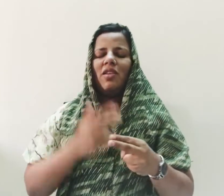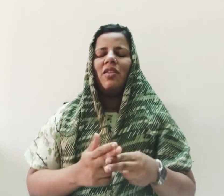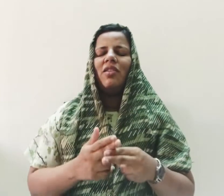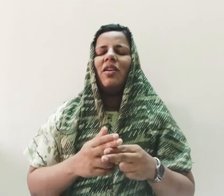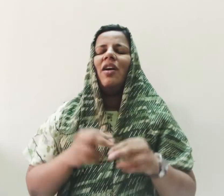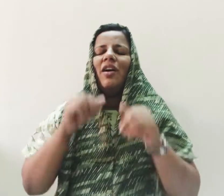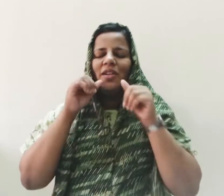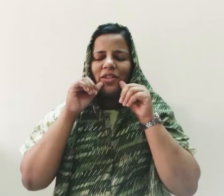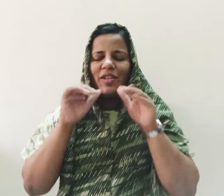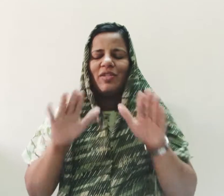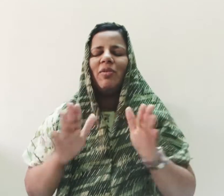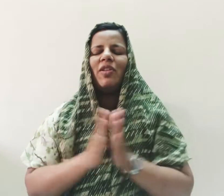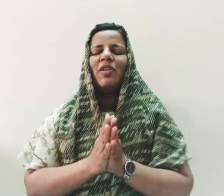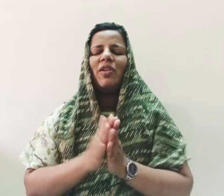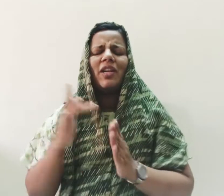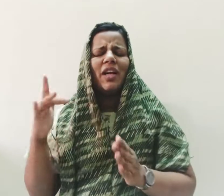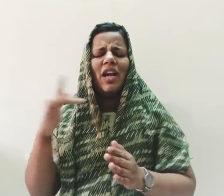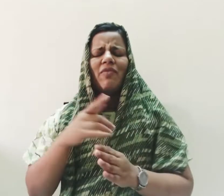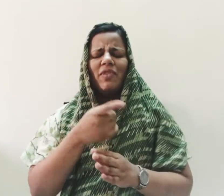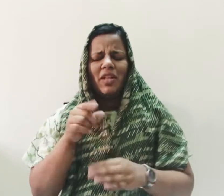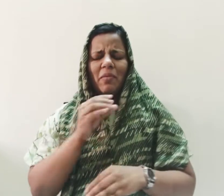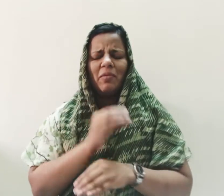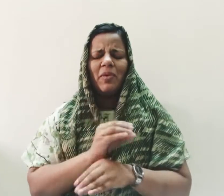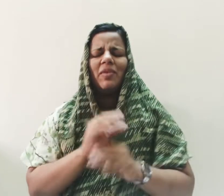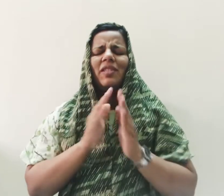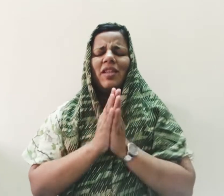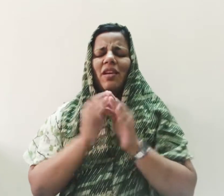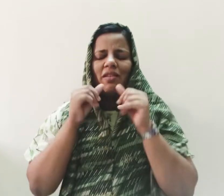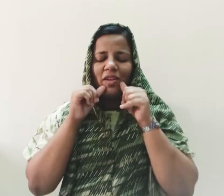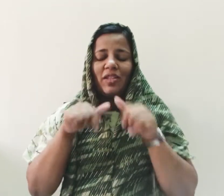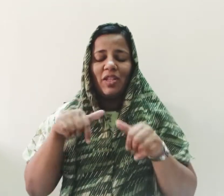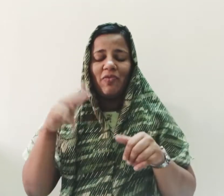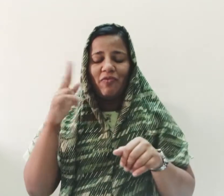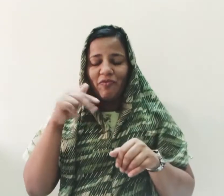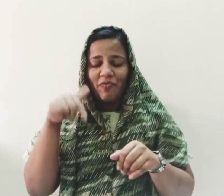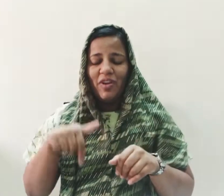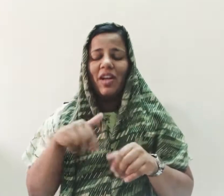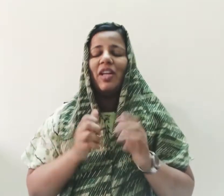നാമത്തിൽ അനുഗ്രഹിക്കുന്നു. അതുപോലെ മിഡിൽ ഈസ്റ്റ് നടക്കുന്ന സഭായോഗത്തെ അനുഗ്രഹിക്കണം. ഫ്രൈഡേ ആണല്ലോ. കർത്താവിൻ്റെ കൃപ